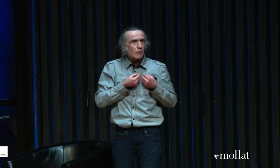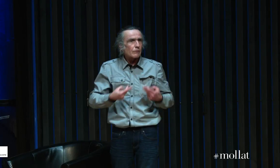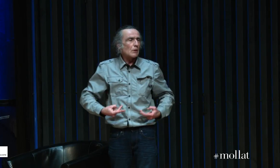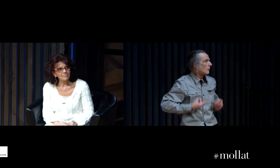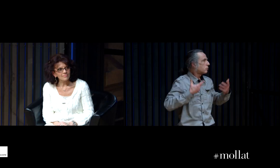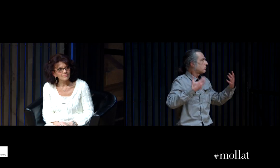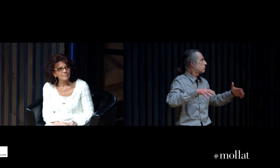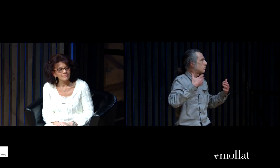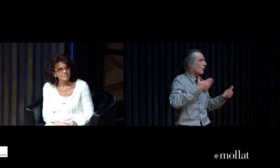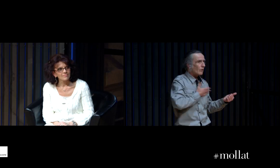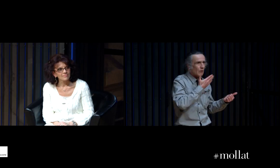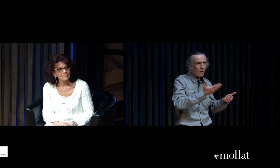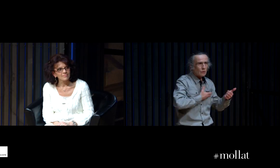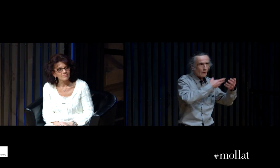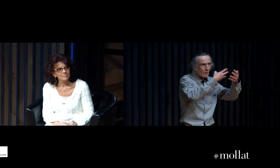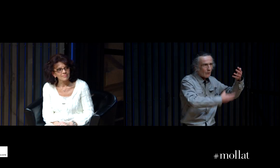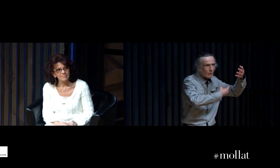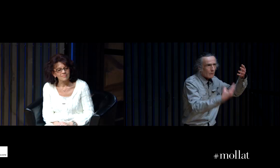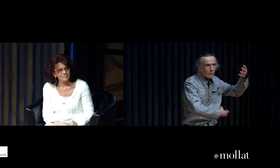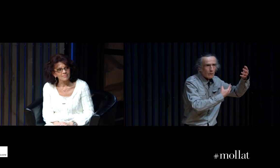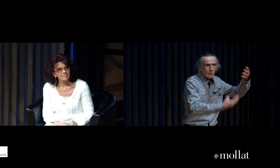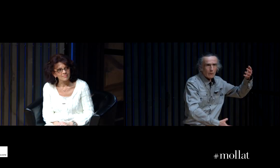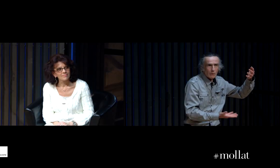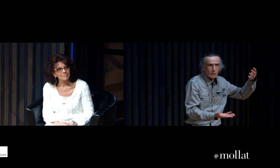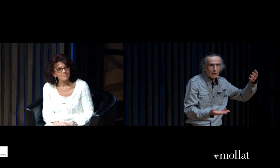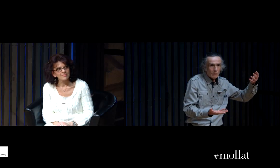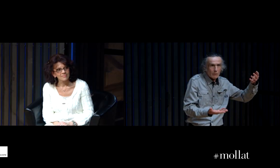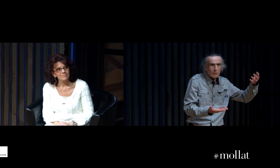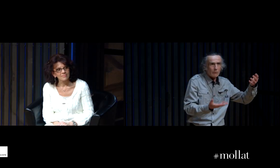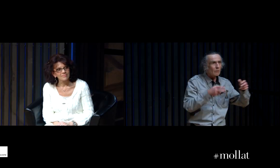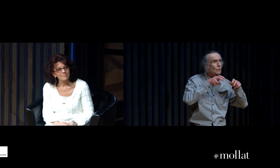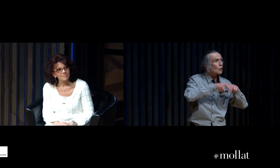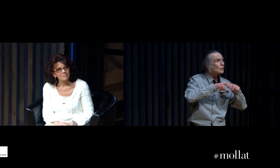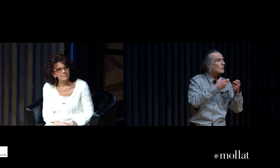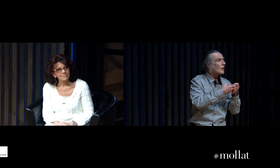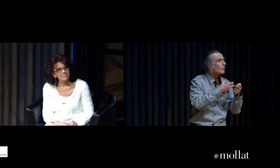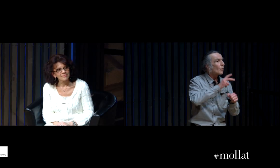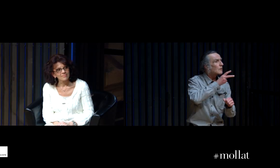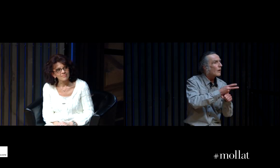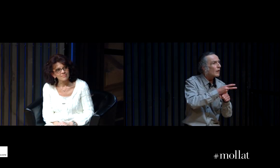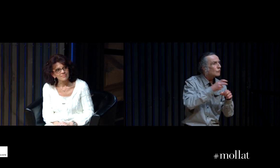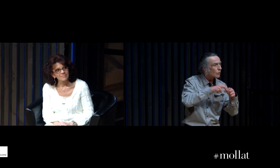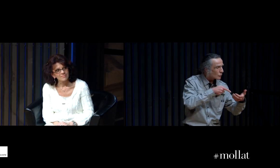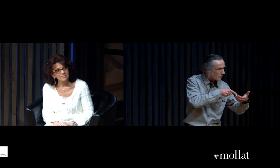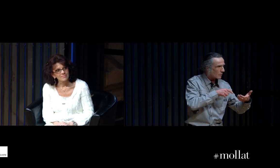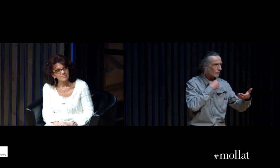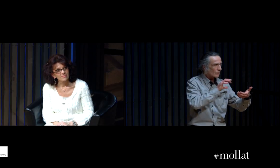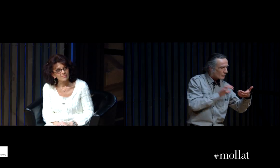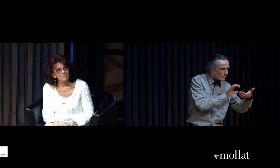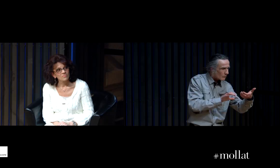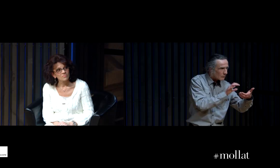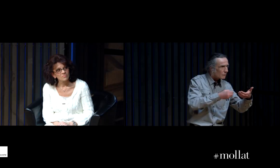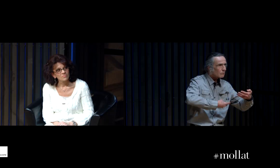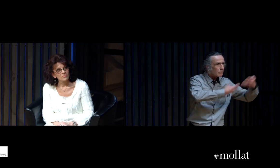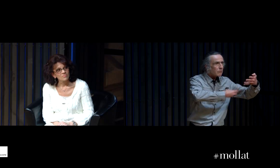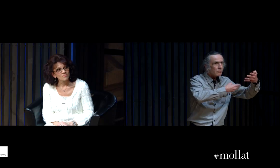un bon iPhone, ça va coûter 1 000 euros. Et ça nous facilite la vie. Vous imaginez un peu, donc oui à la technologie dans ce sens,